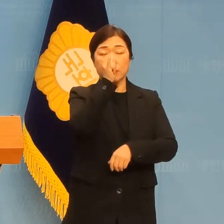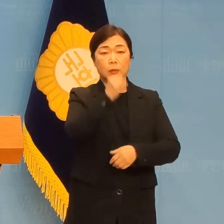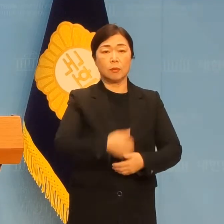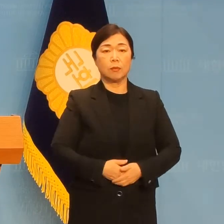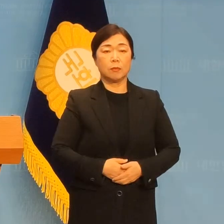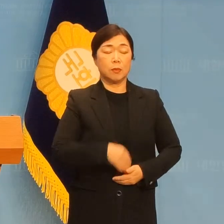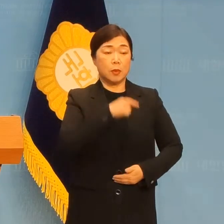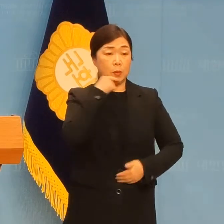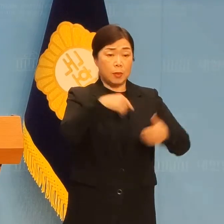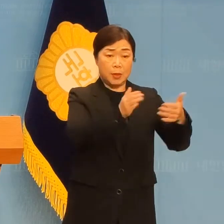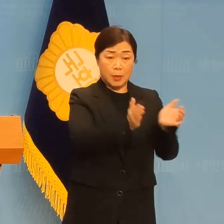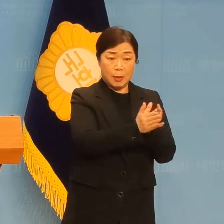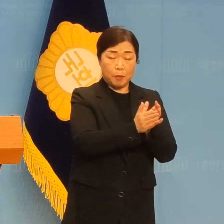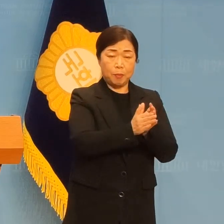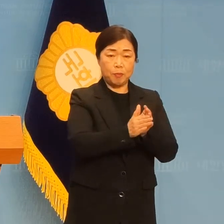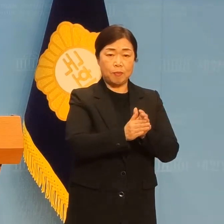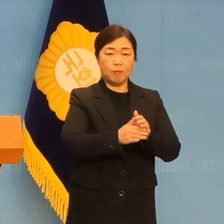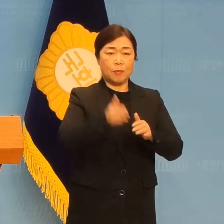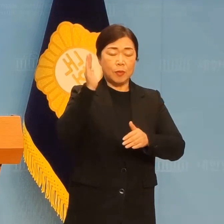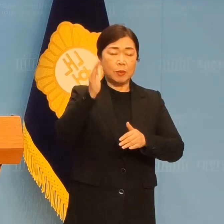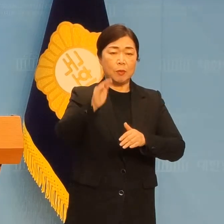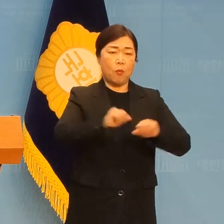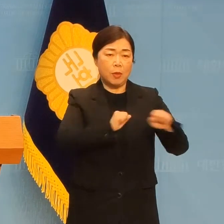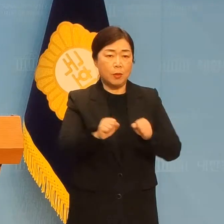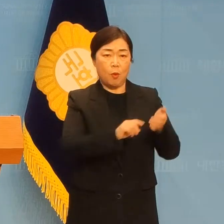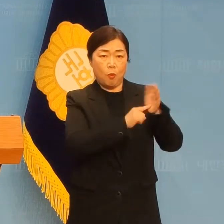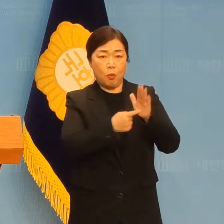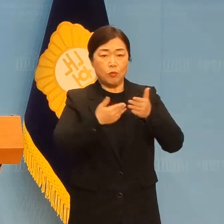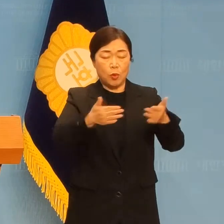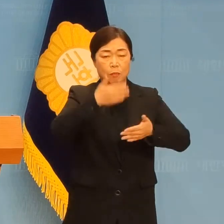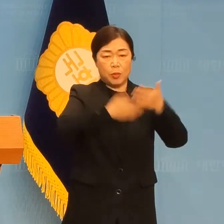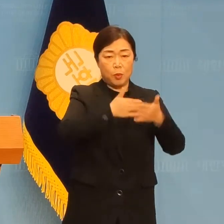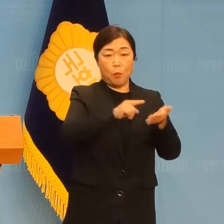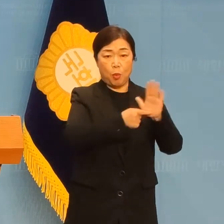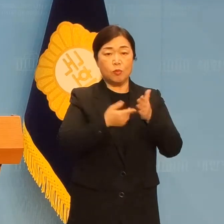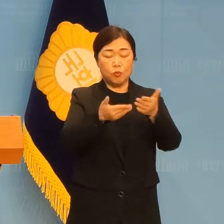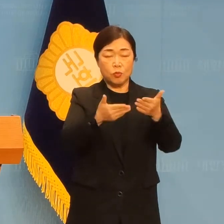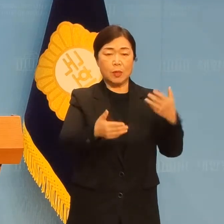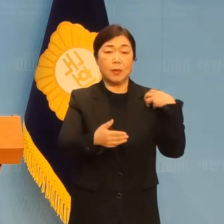데 앞장서겠다고 밝혔습니다. 이번 사태로